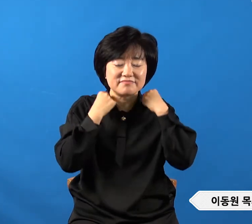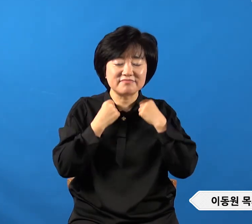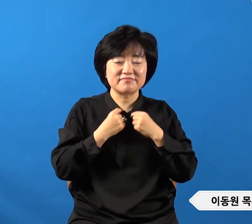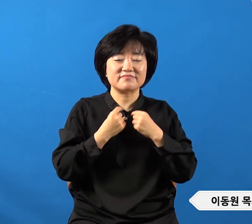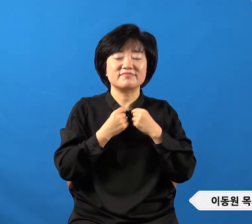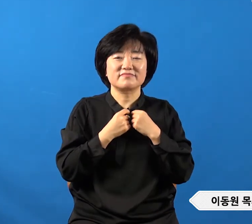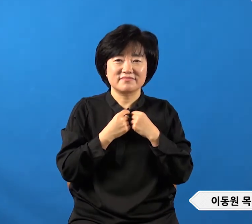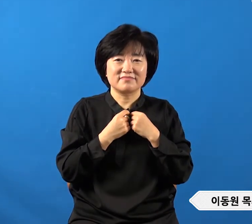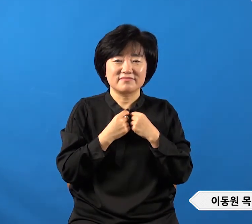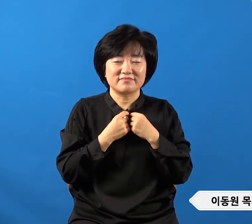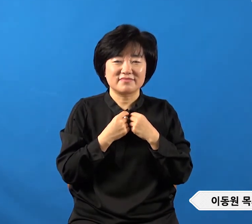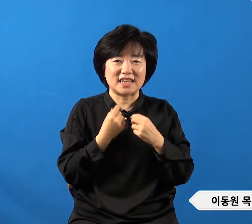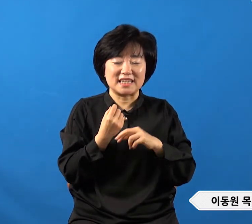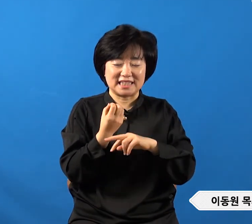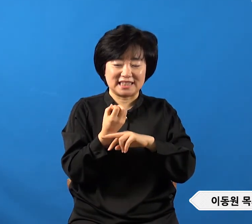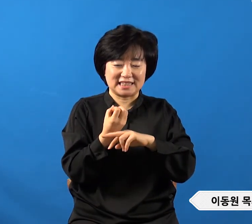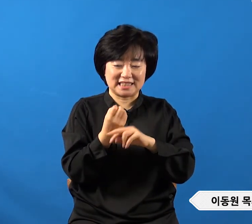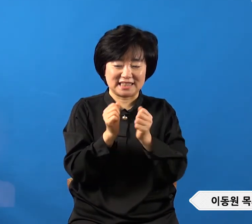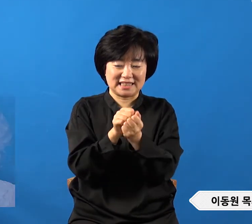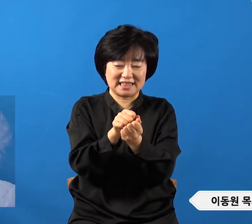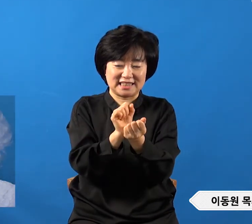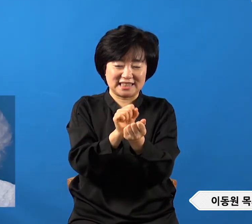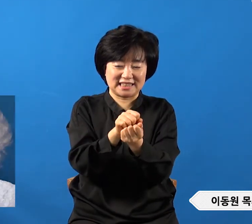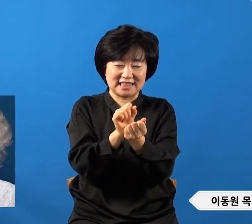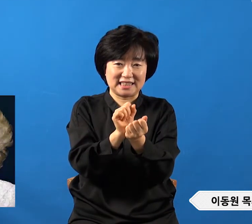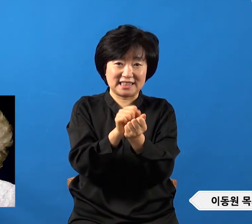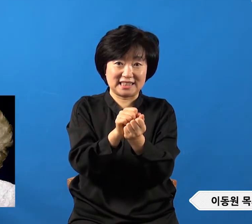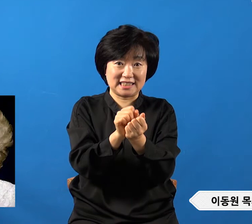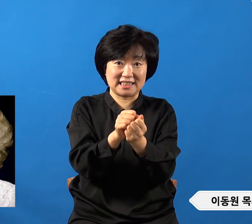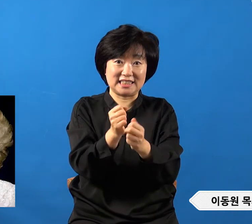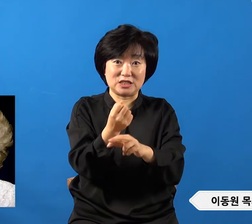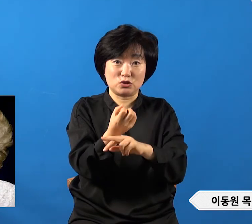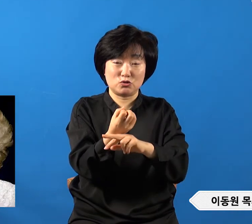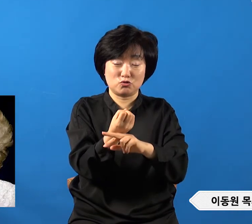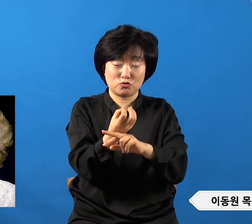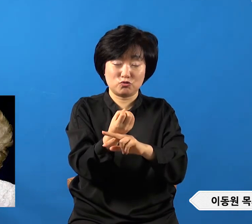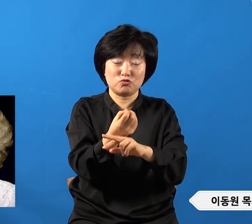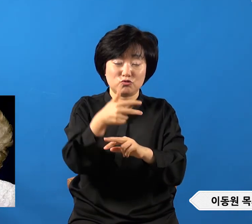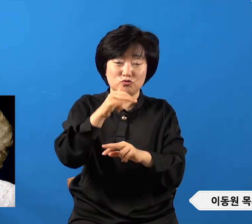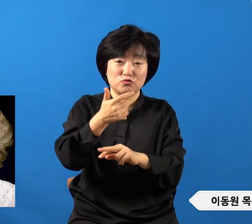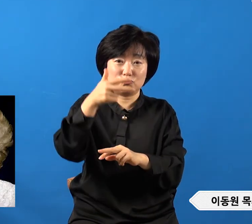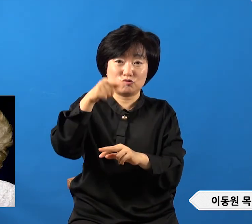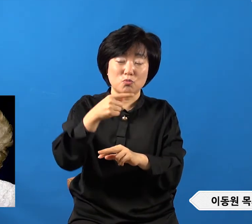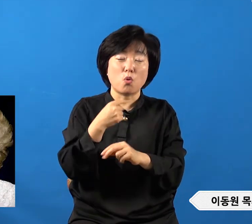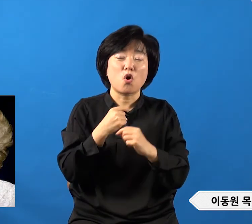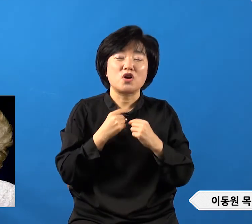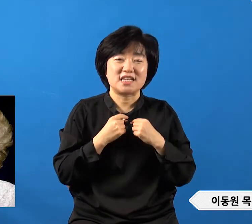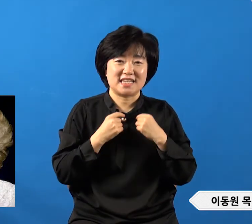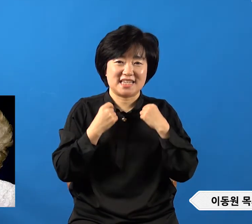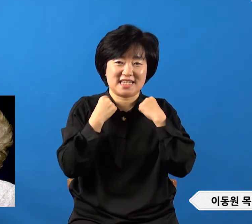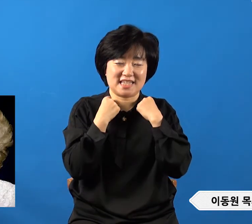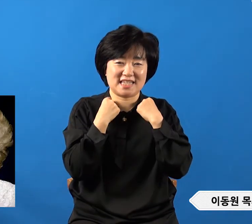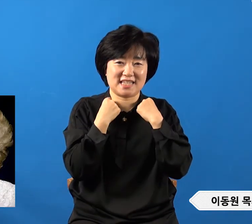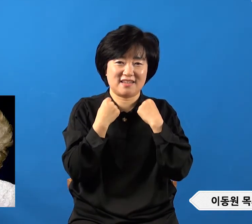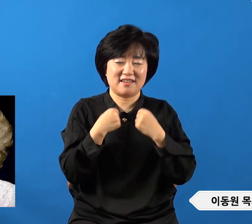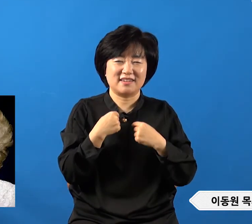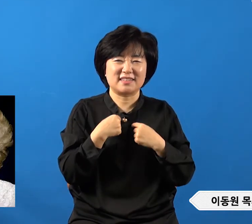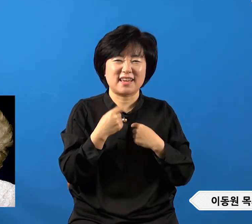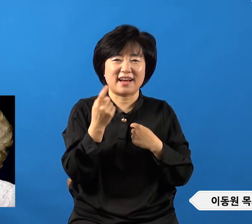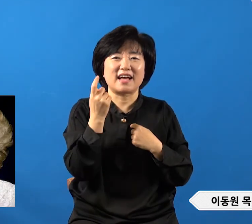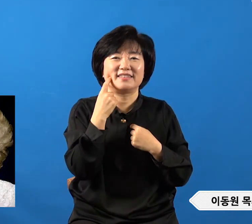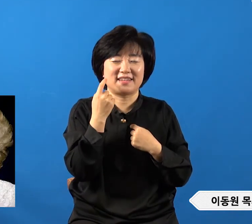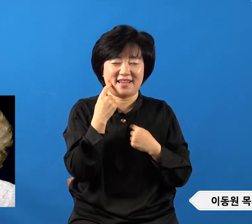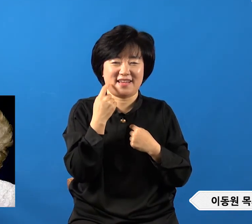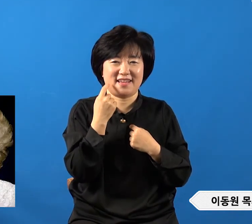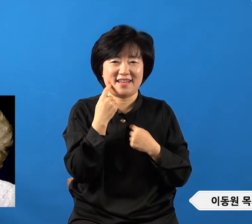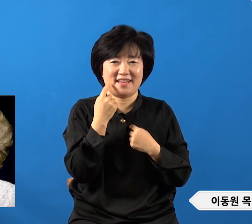그 장신구 진주 목걸이, 잘 보세요. 목걸이 하고 있어요? 안 하고 있어요? 예? 그게 가짜였다는